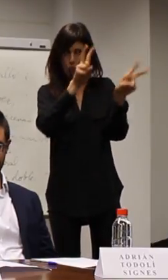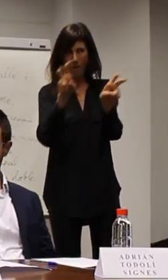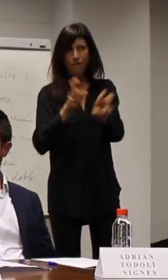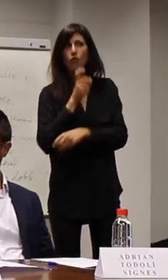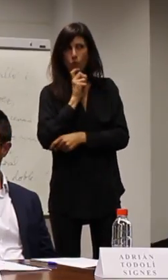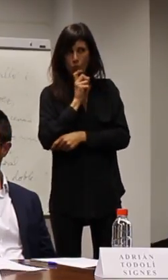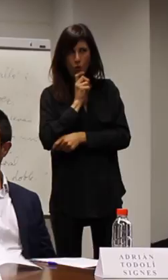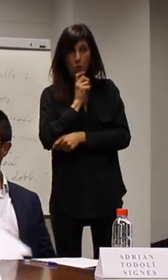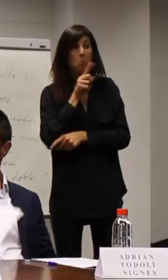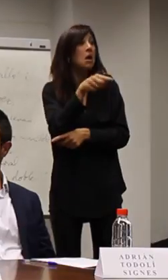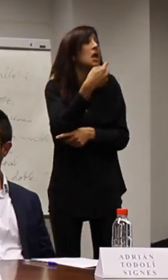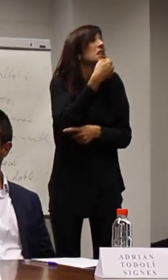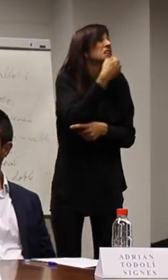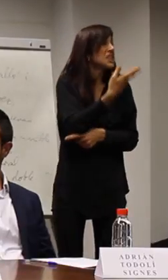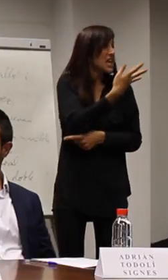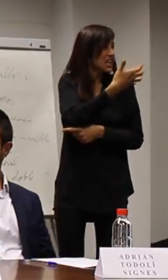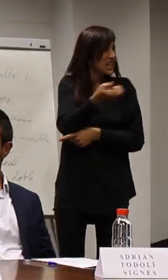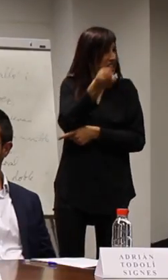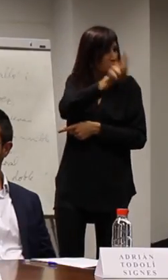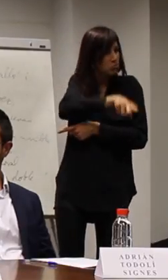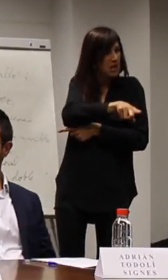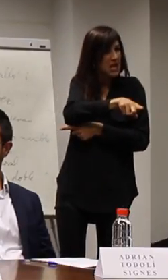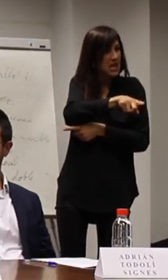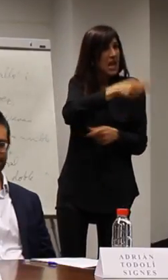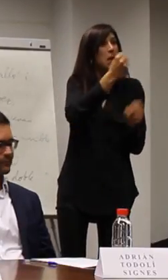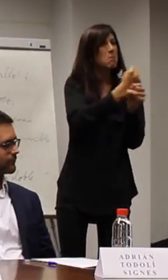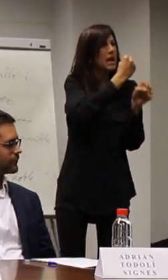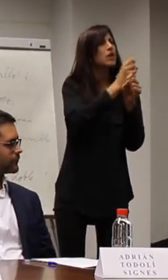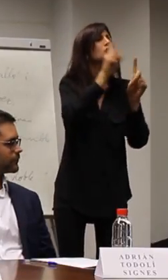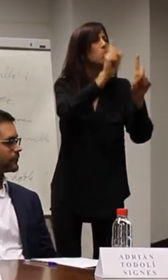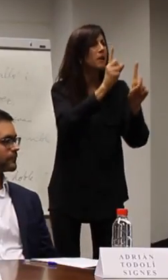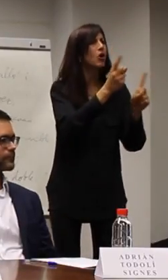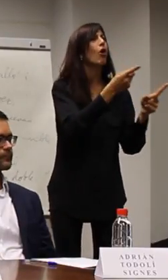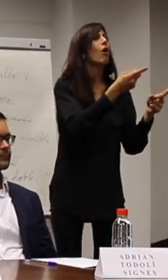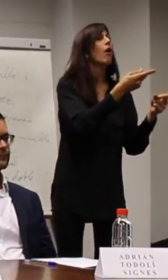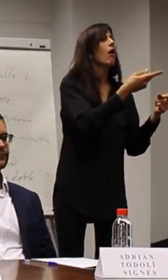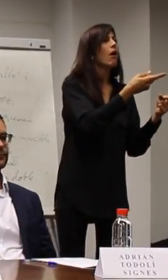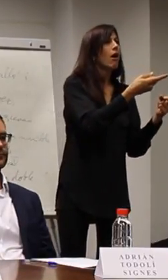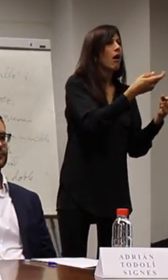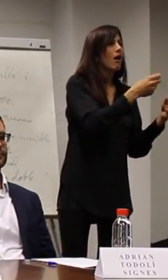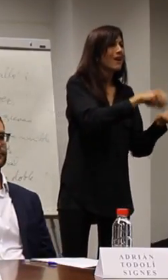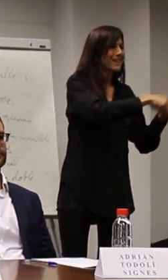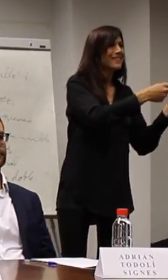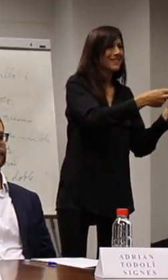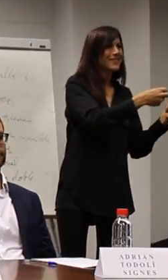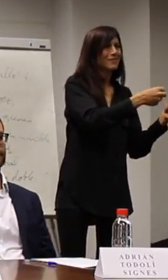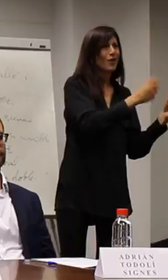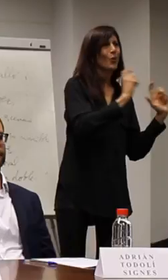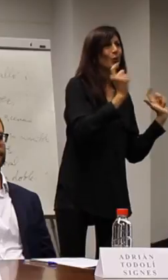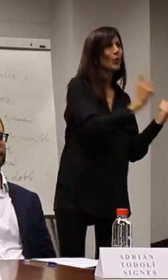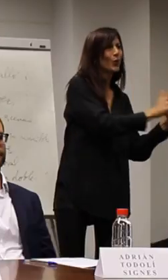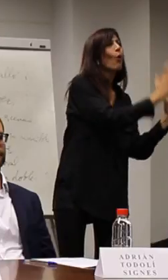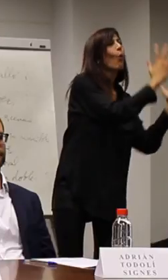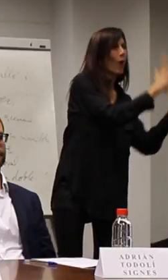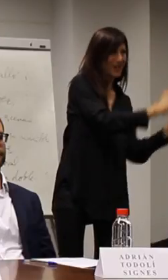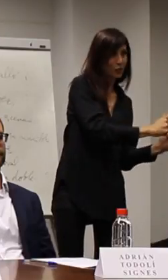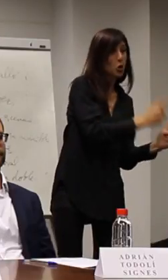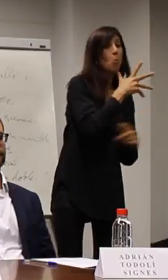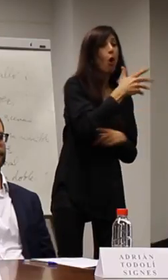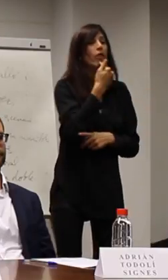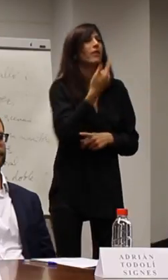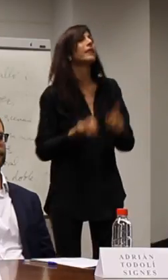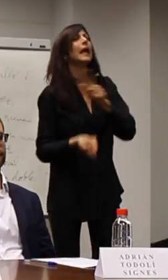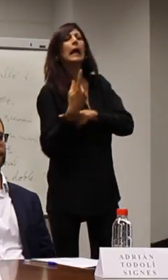crea 500.000 empleos, pero ¿cuántos ha destruido? Es que los autónomos cada año se crean medio millón de empleos, pero se destruyen medio millón